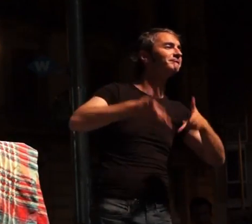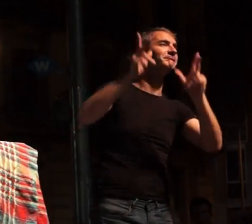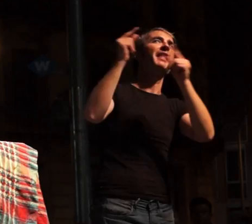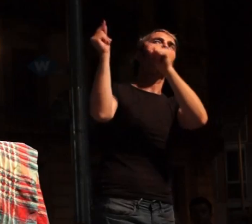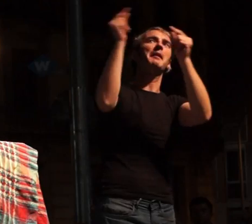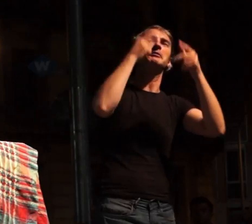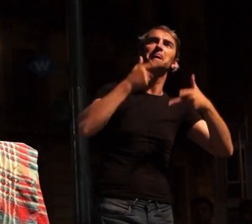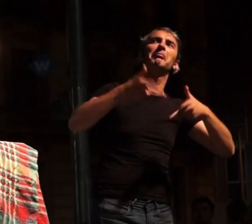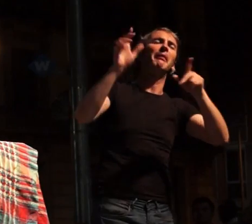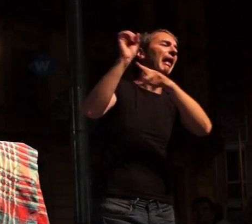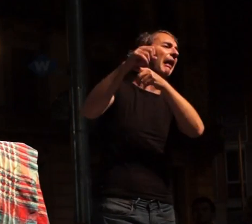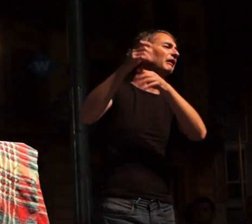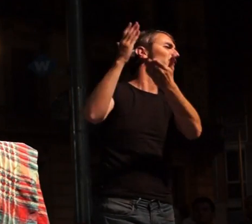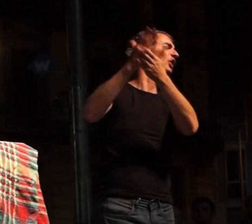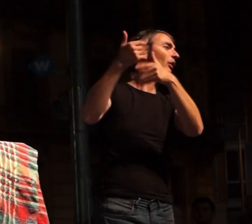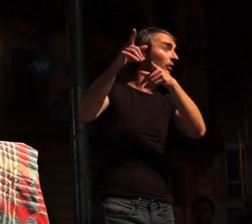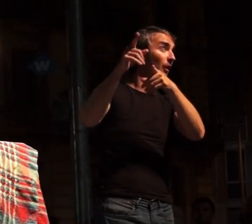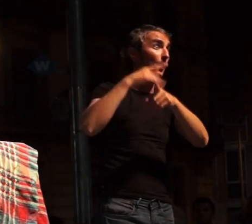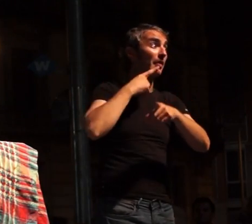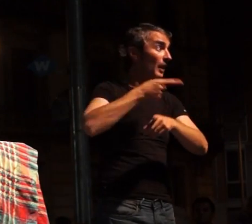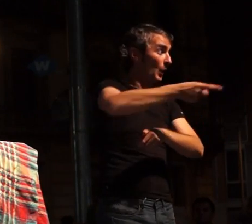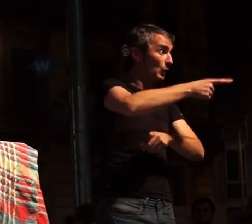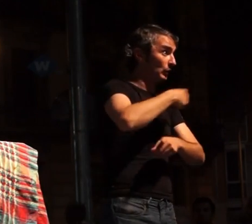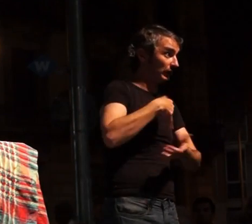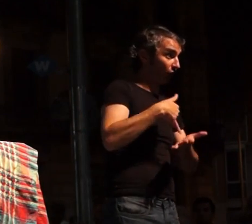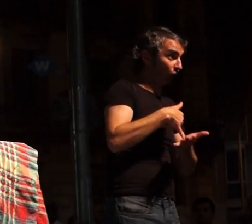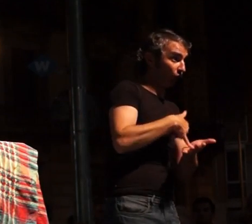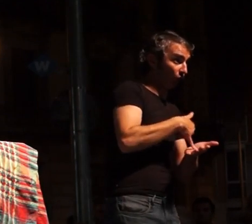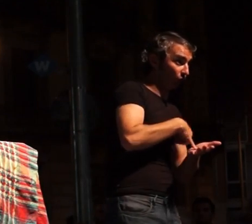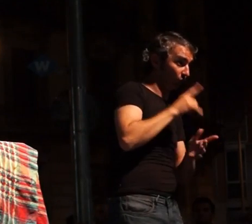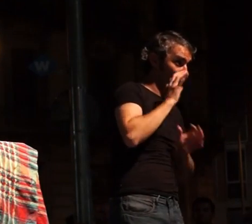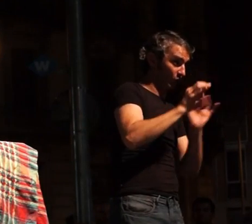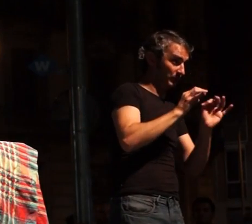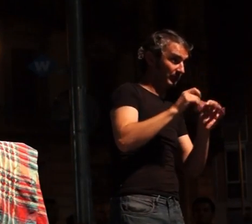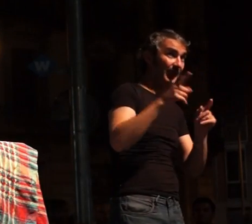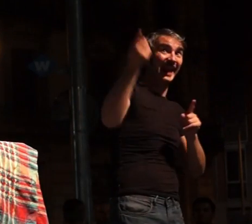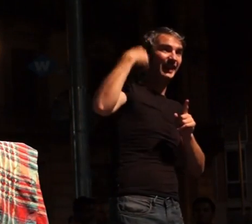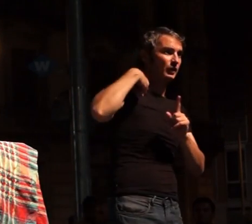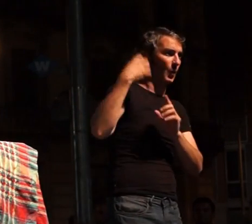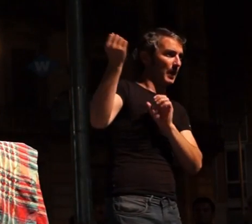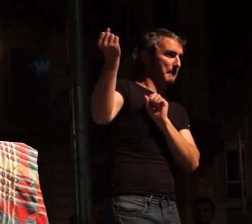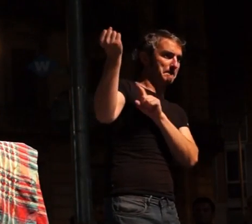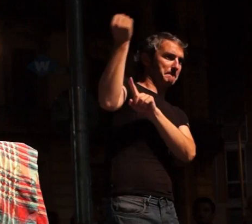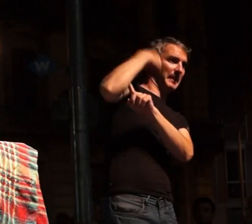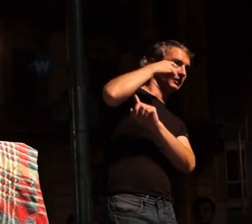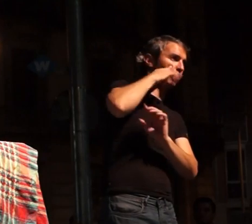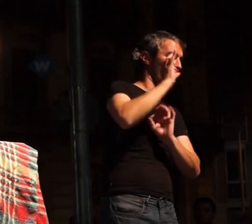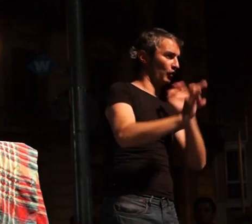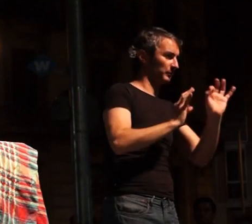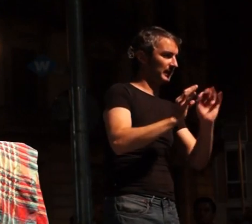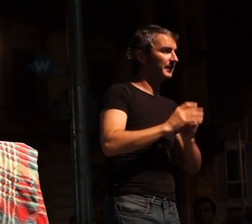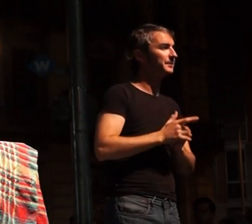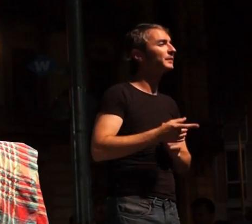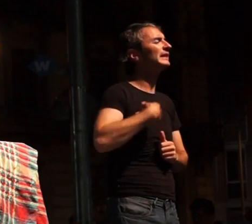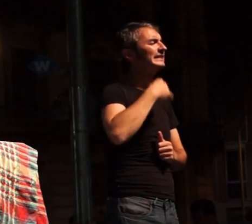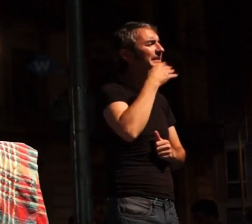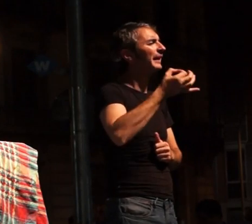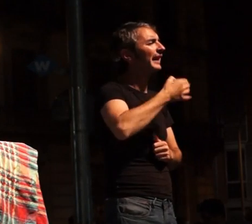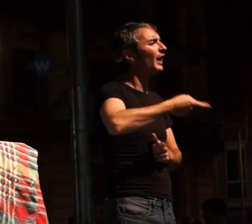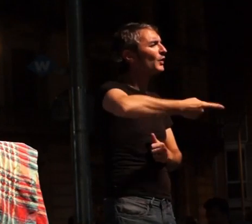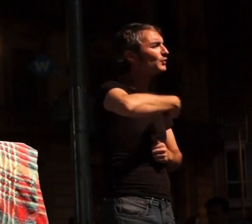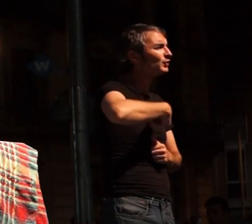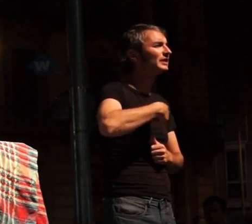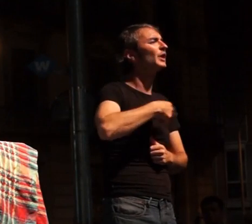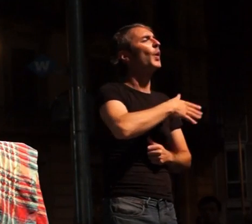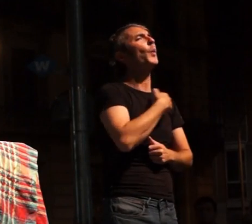debats comporta desarmar-nos en un moment en què ells ens estan guanyant. Sabem que demanar-ho tot,